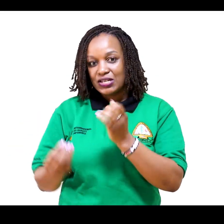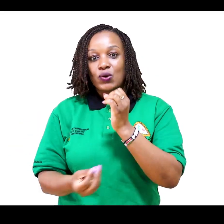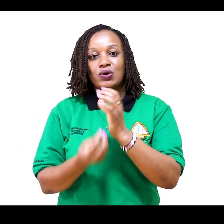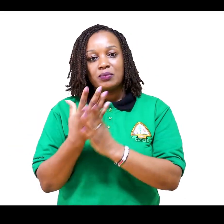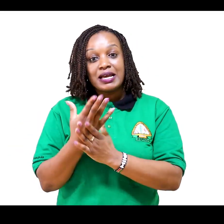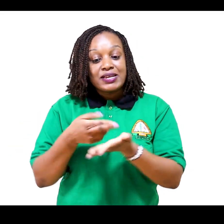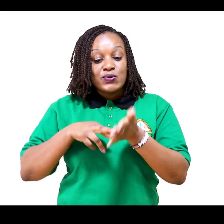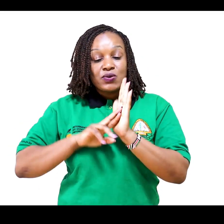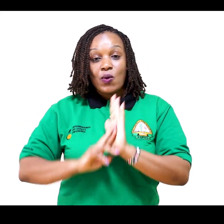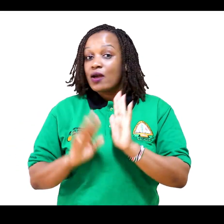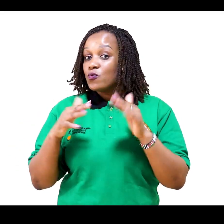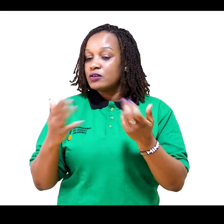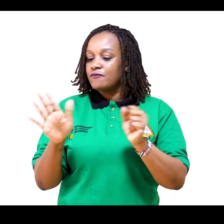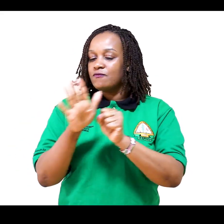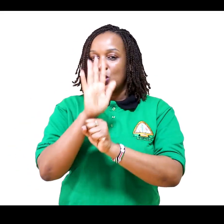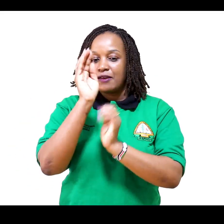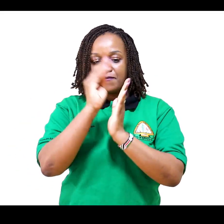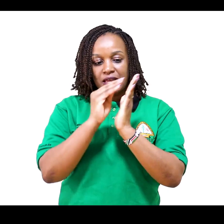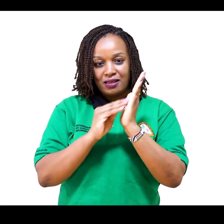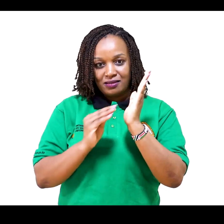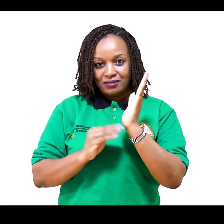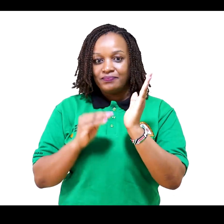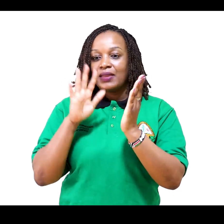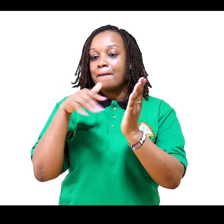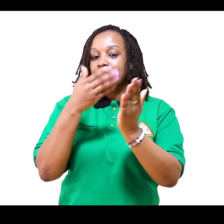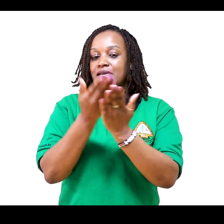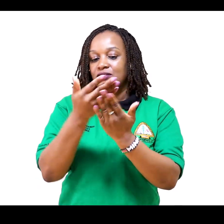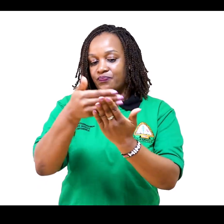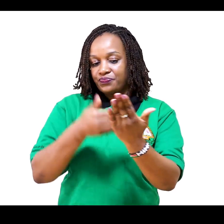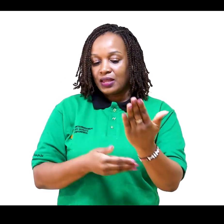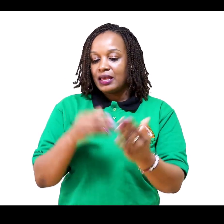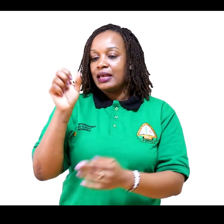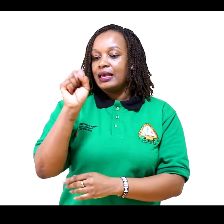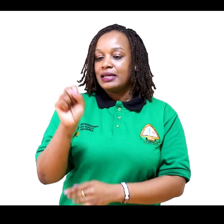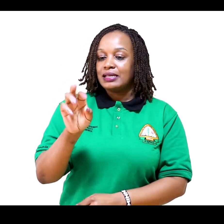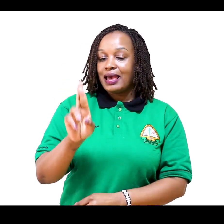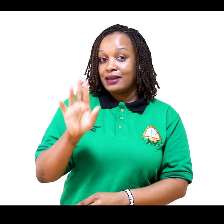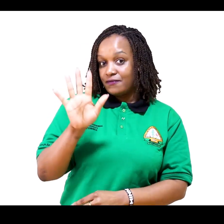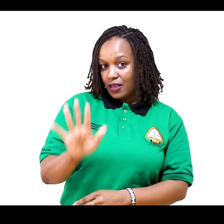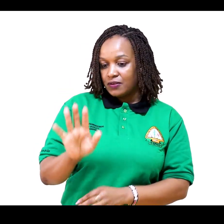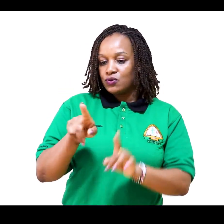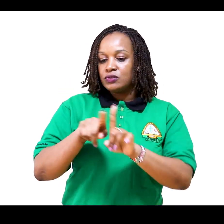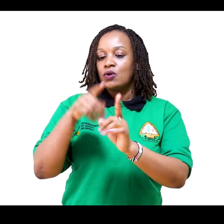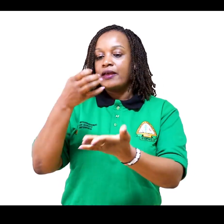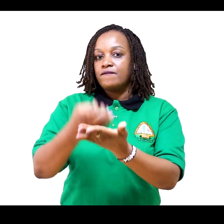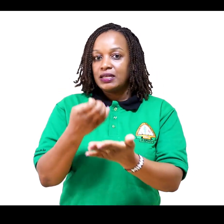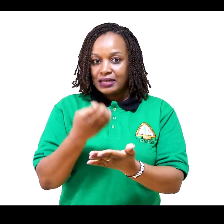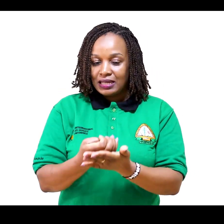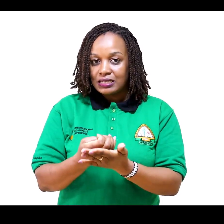mahitaji ni fomu ya maombi iliyojazwa ipasavyo ambayo ni SR5 na udhibitisho